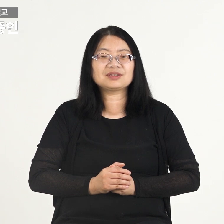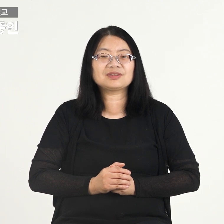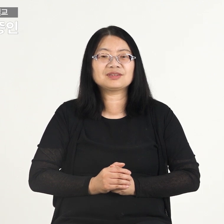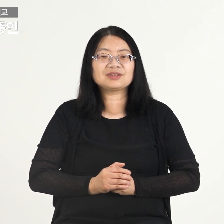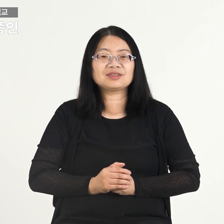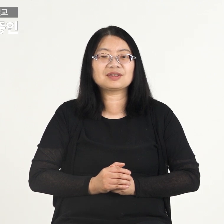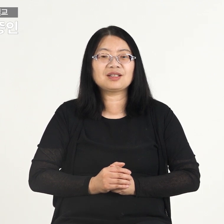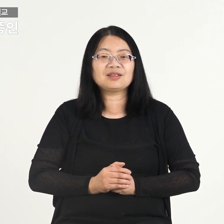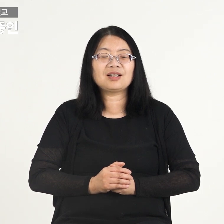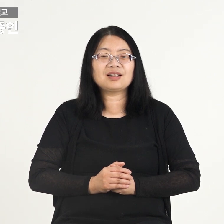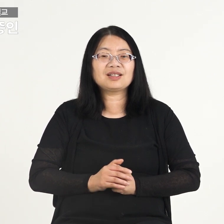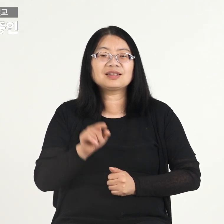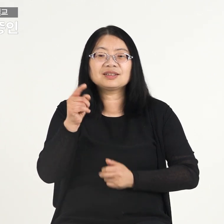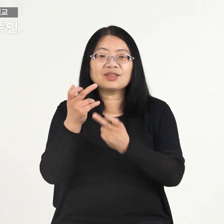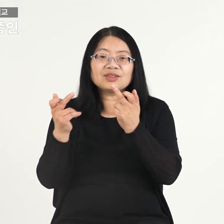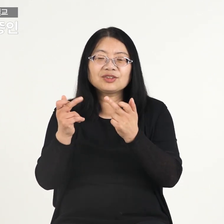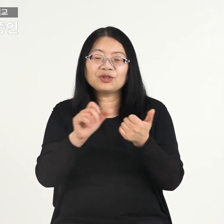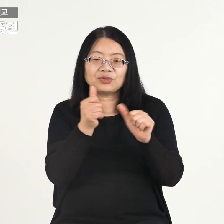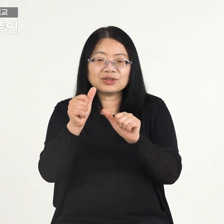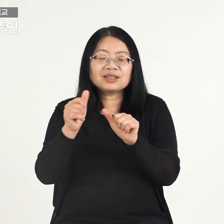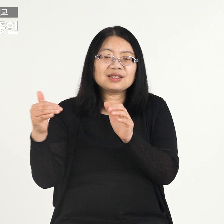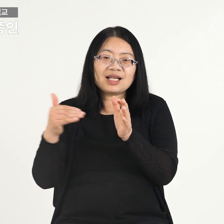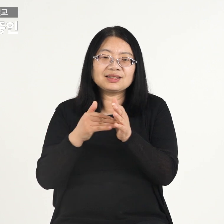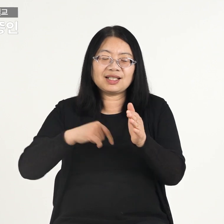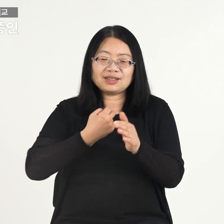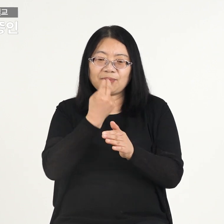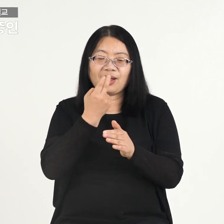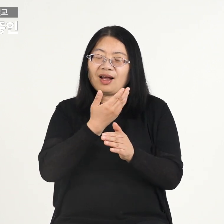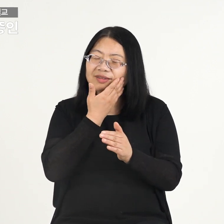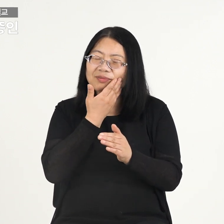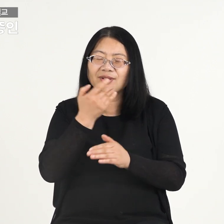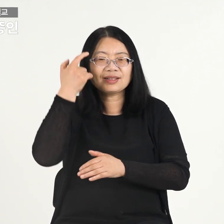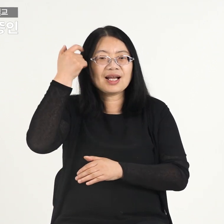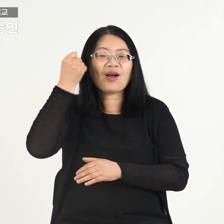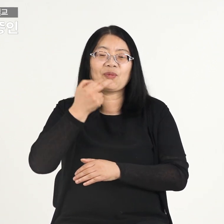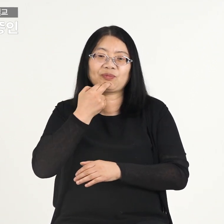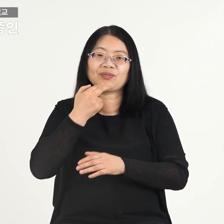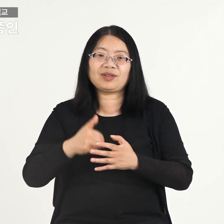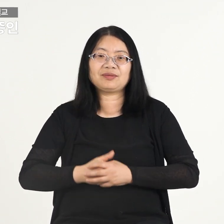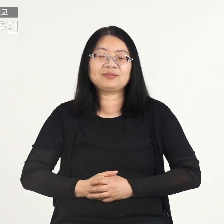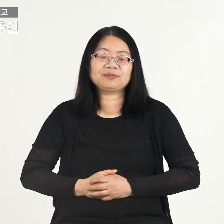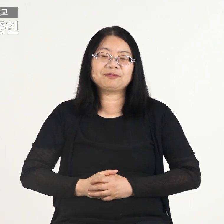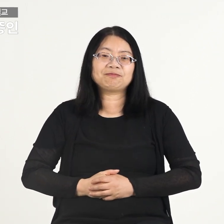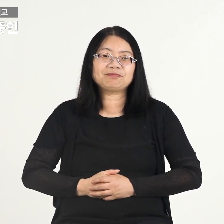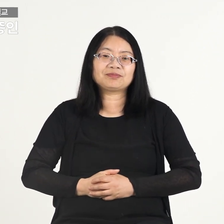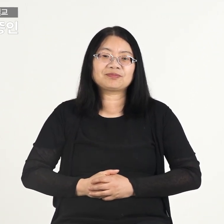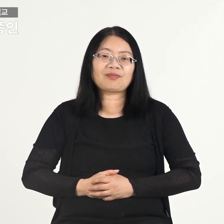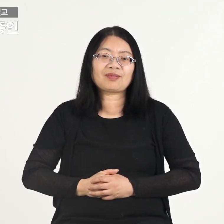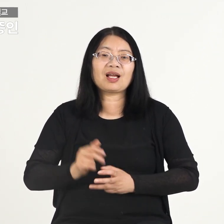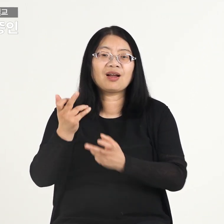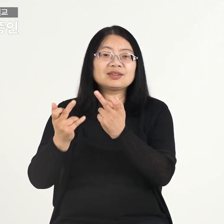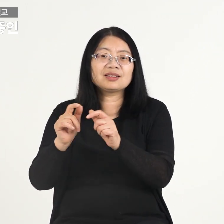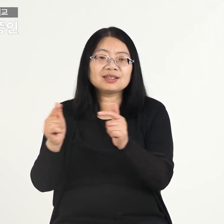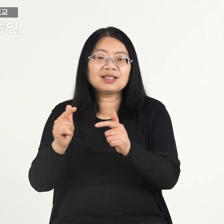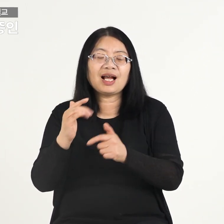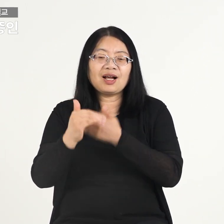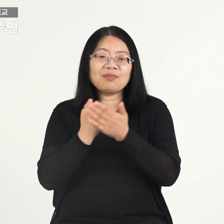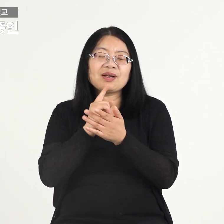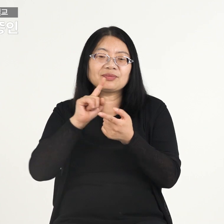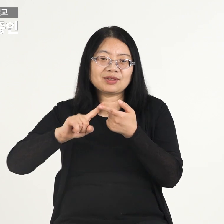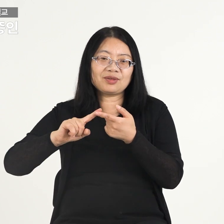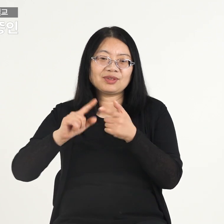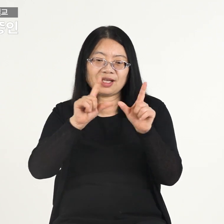아끼지 아니하였도다. 앞을 보실까요? 그들이 말씀대로 살면서